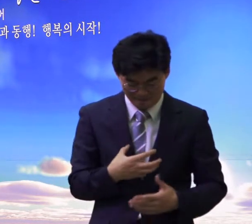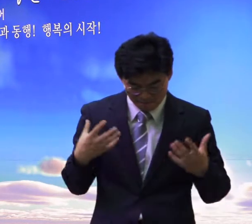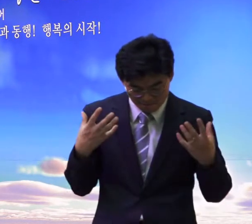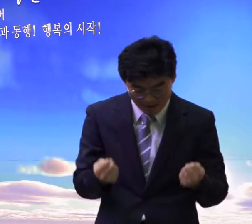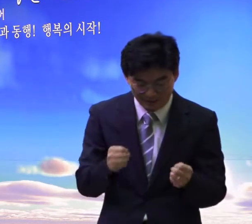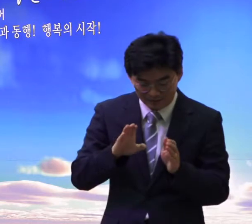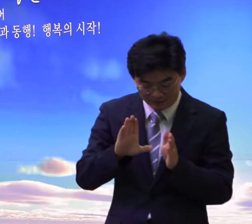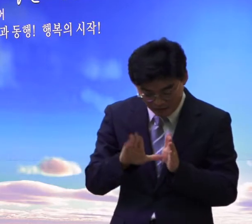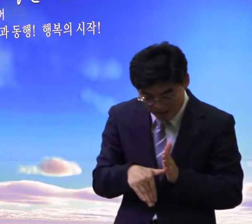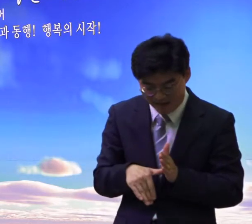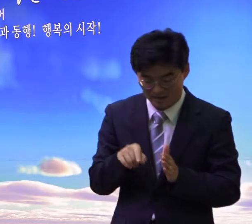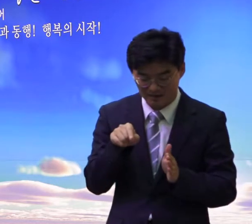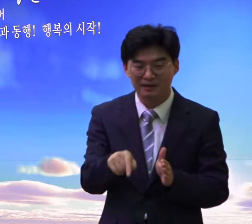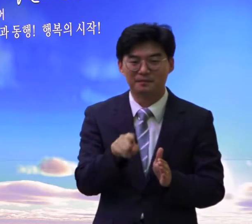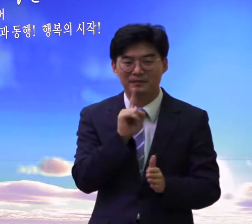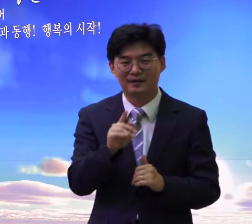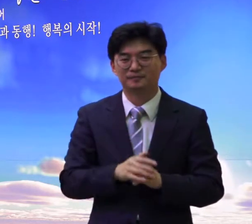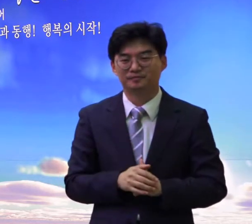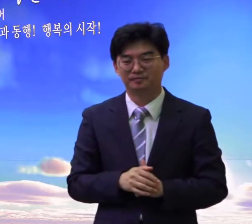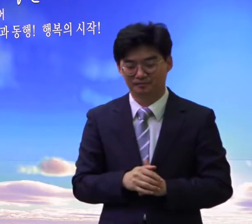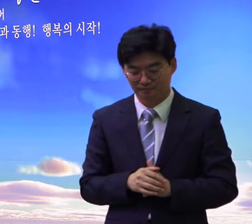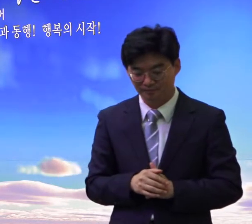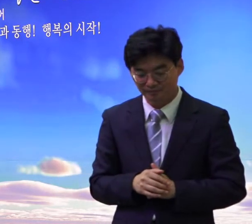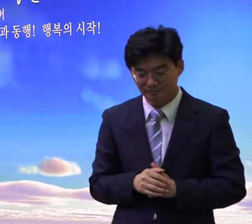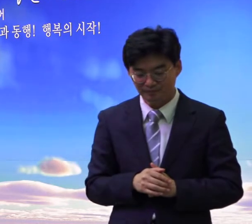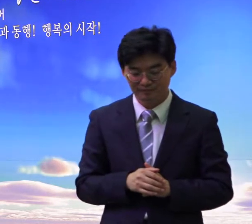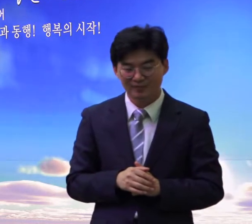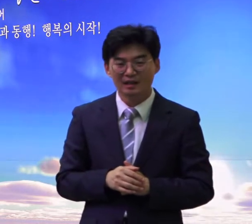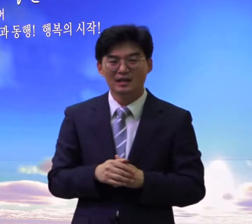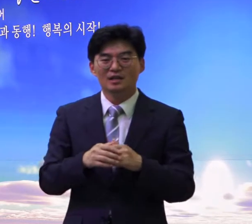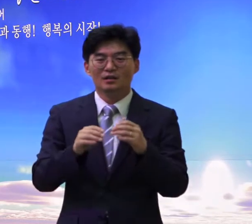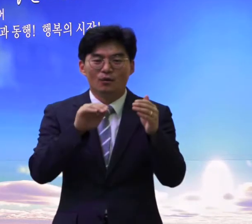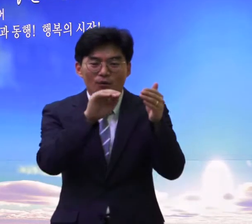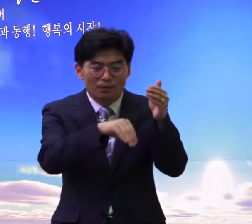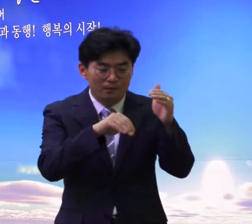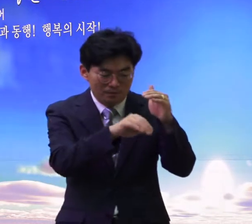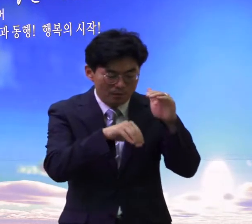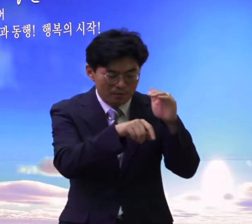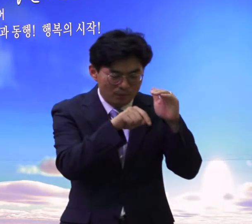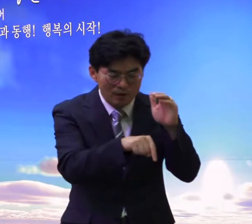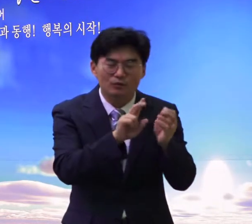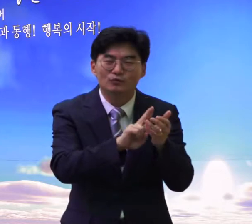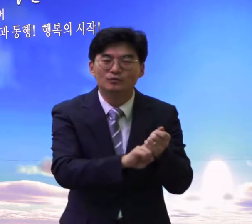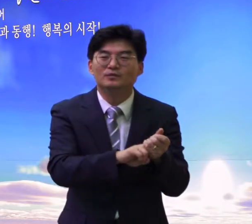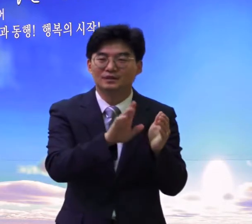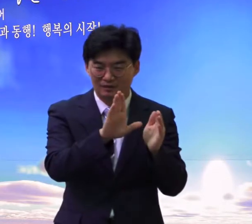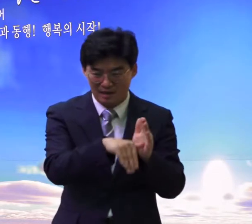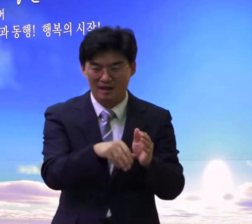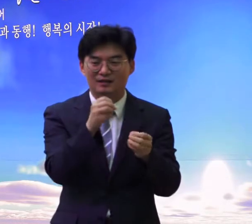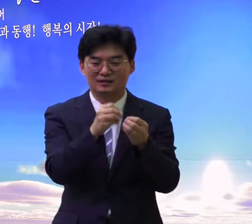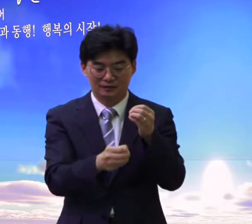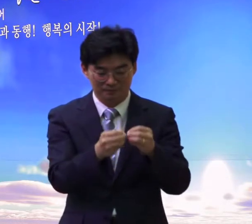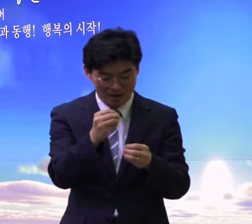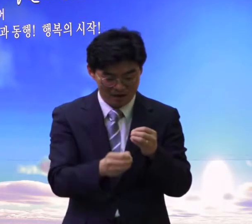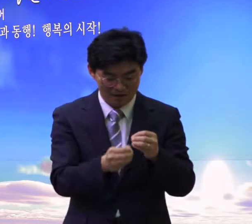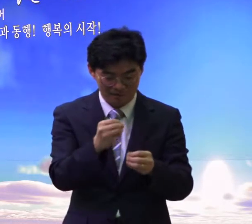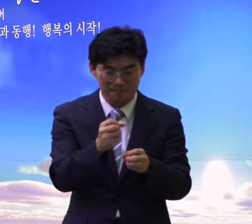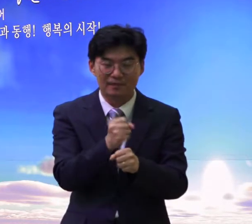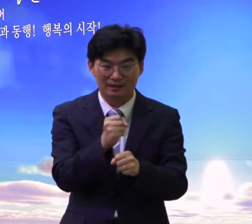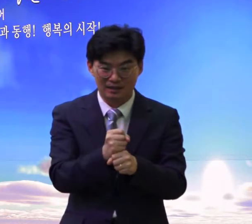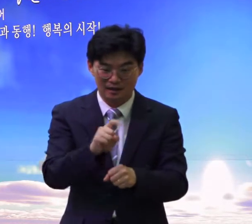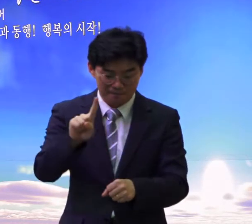다윗이 이 아둘람 굴에 있을 때에 지은 시가 한 편 더 있는데요. 시편 142편입니다. 시편 142편의